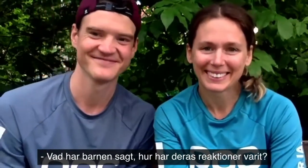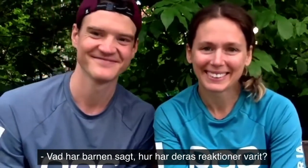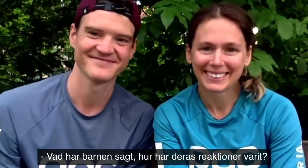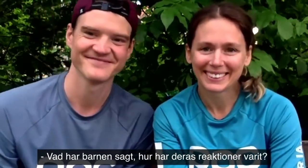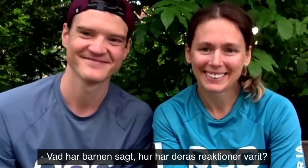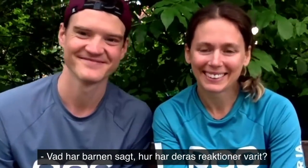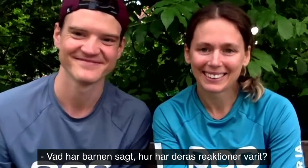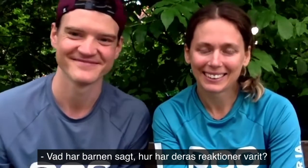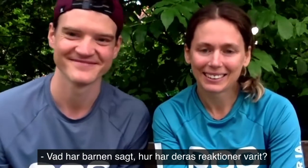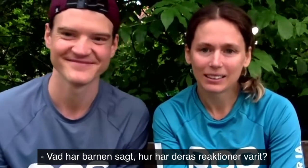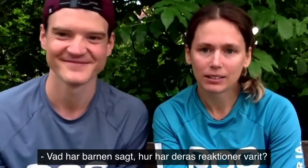deras reaktioner varit?